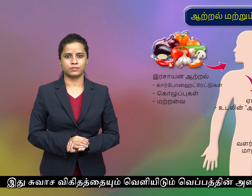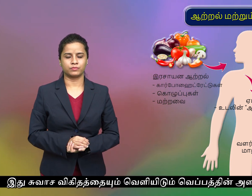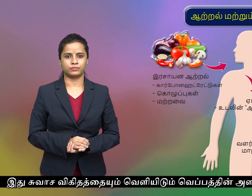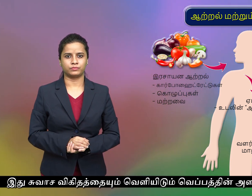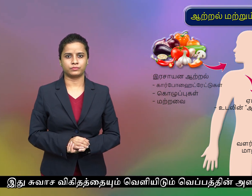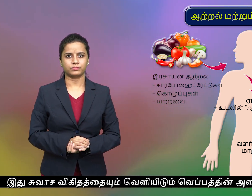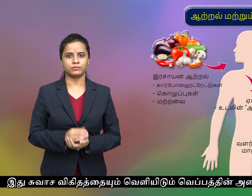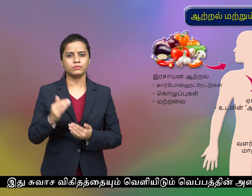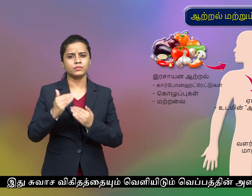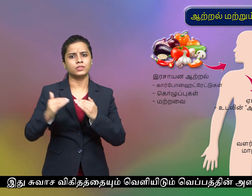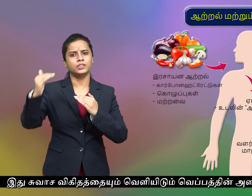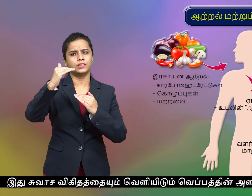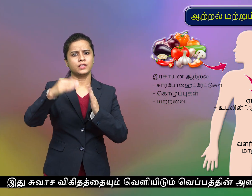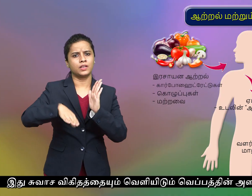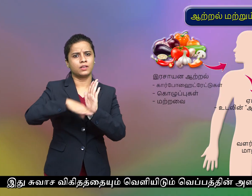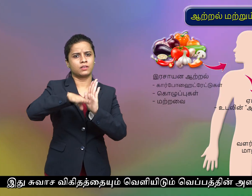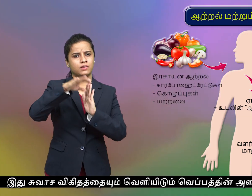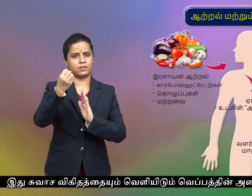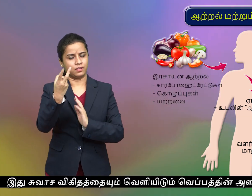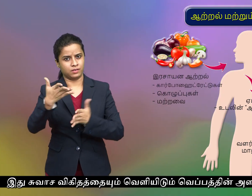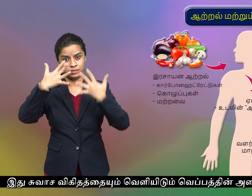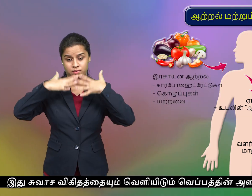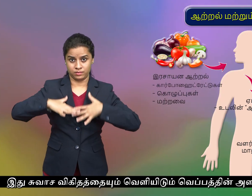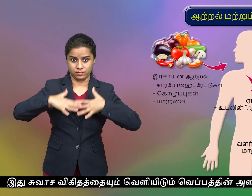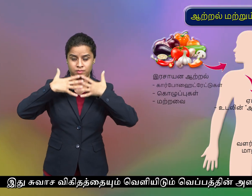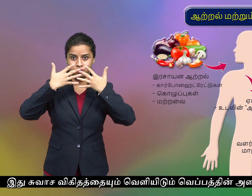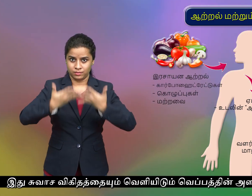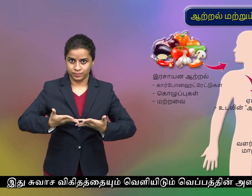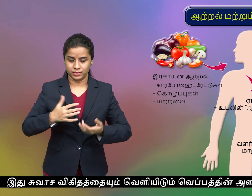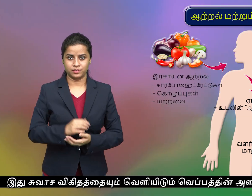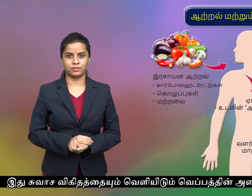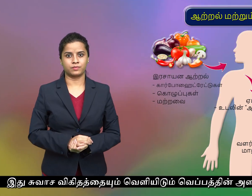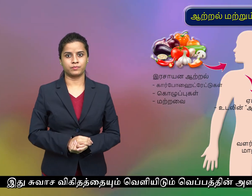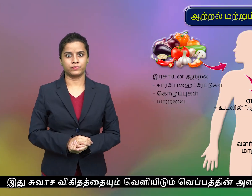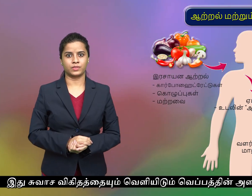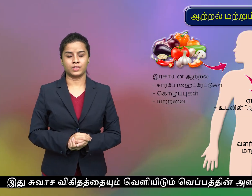இது சுவாச விகிதத்தையும் வெளியிடும் வெப்பத்தின் அளவையும் அதிகரிக்கிறது.